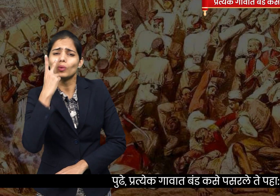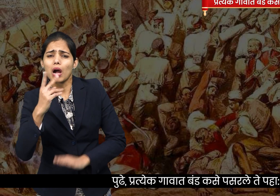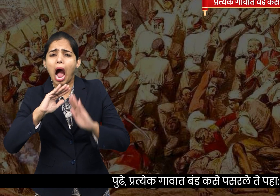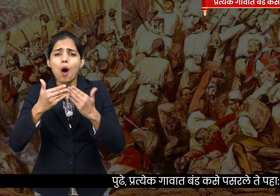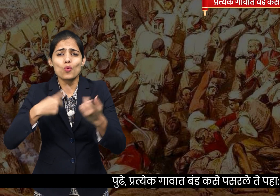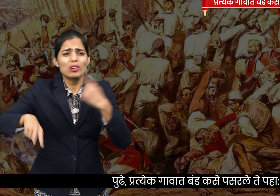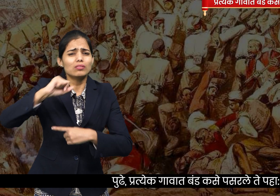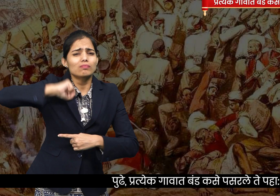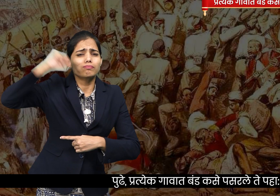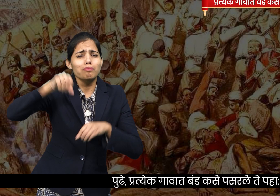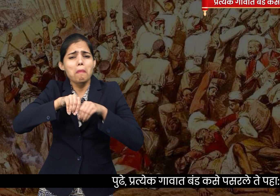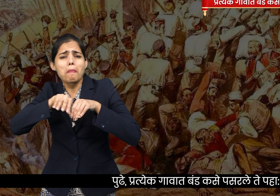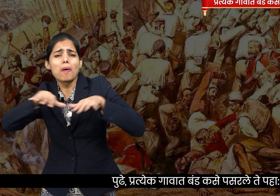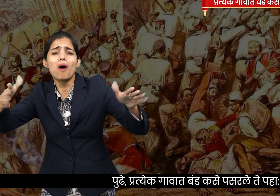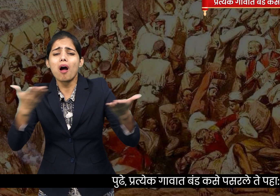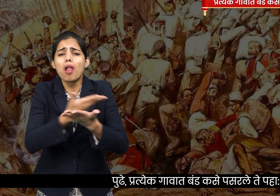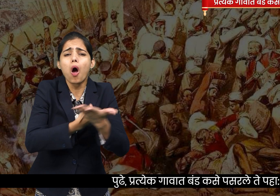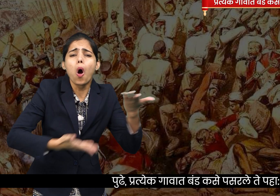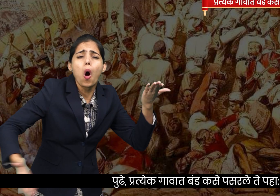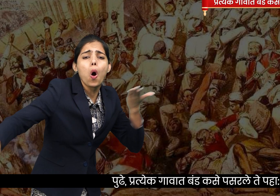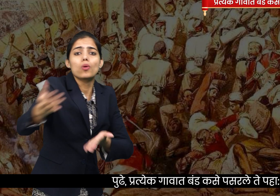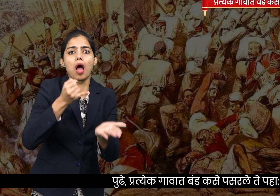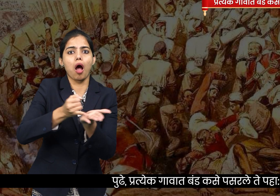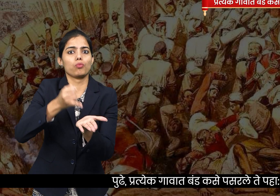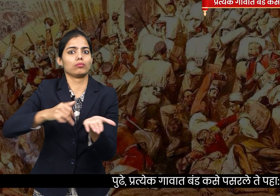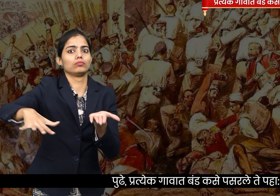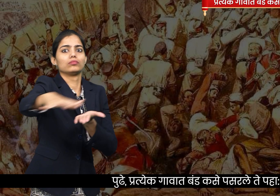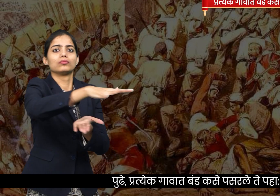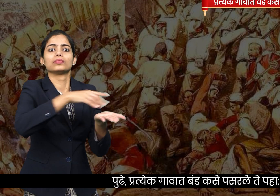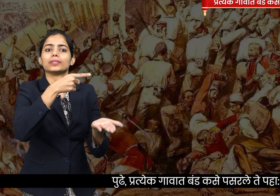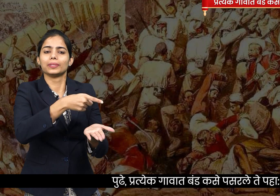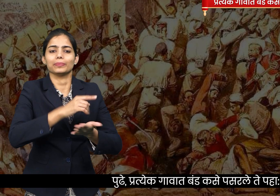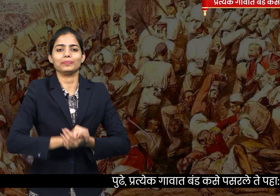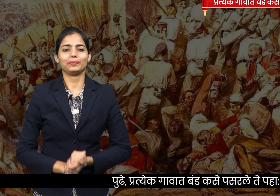पुढे प्रत्येक गावात बंड कसे पसरले ते पहा.